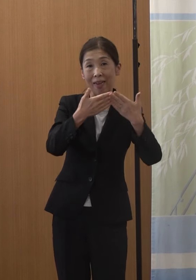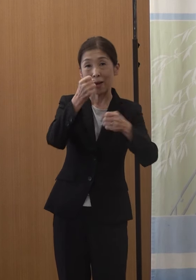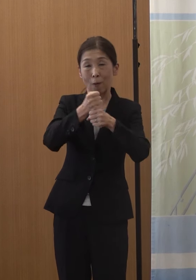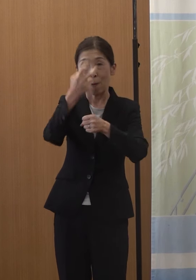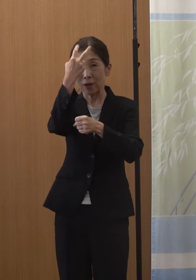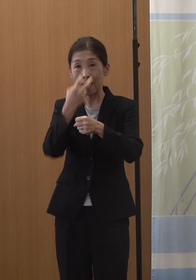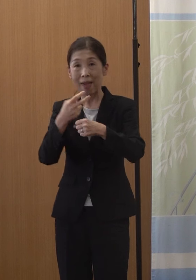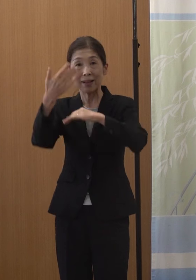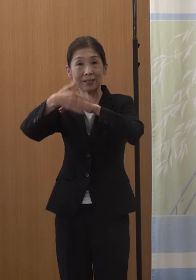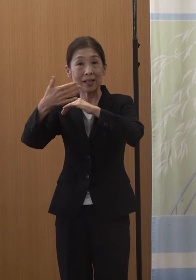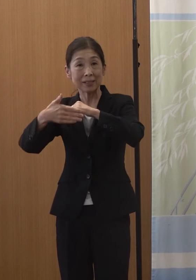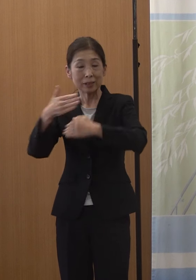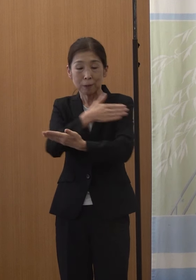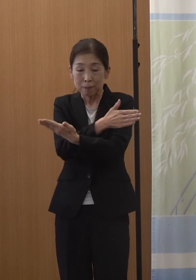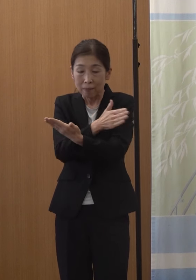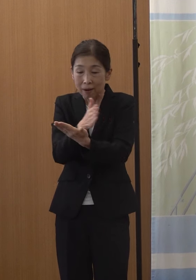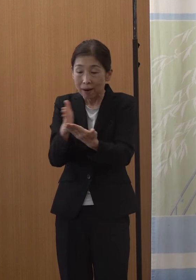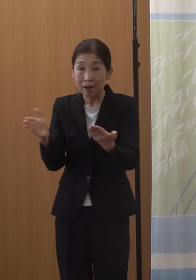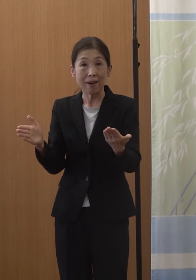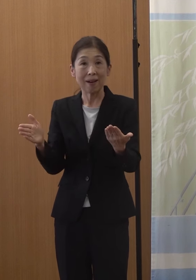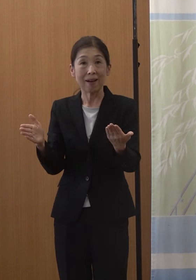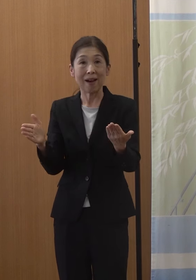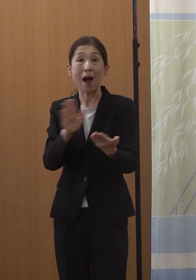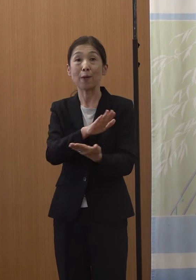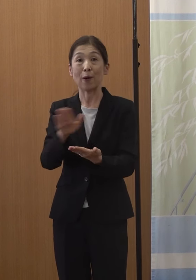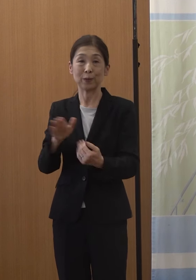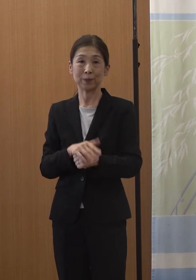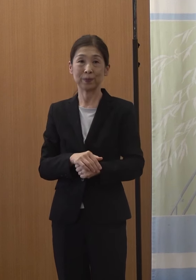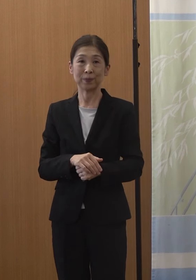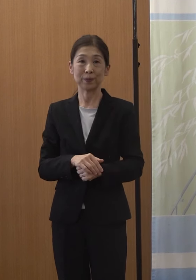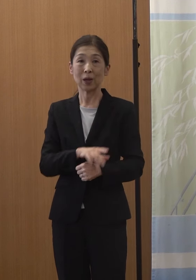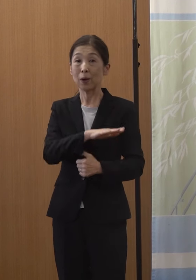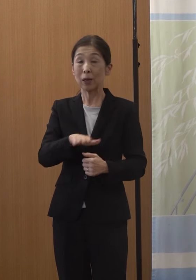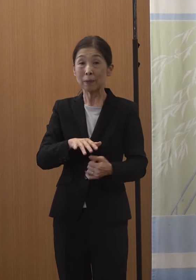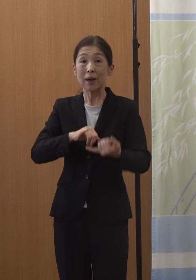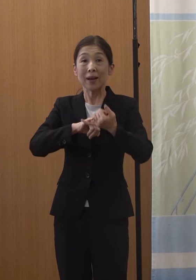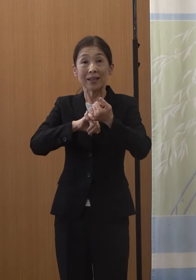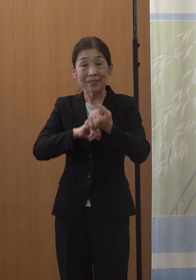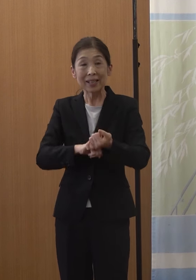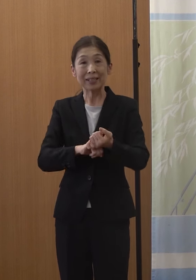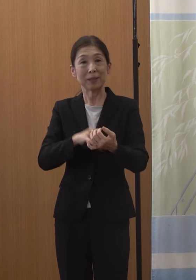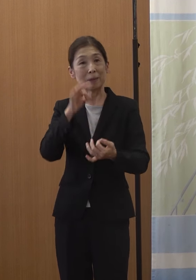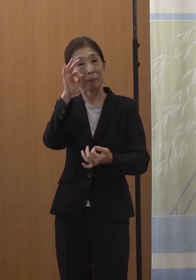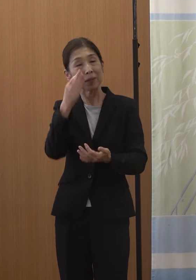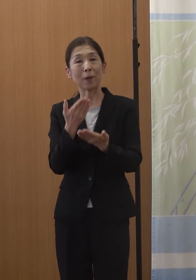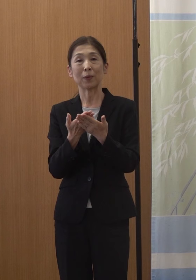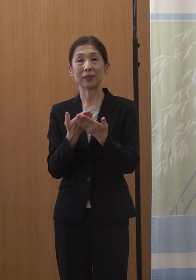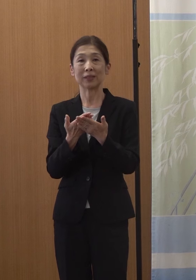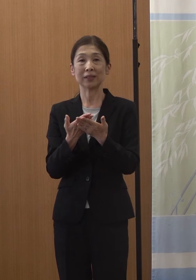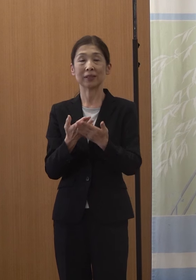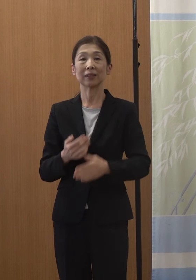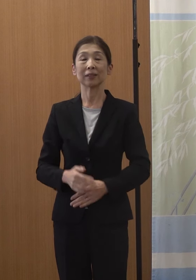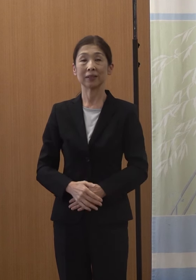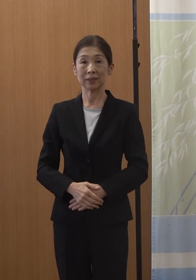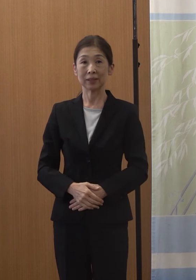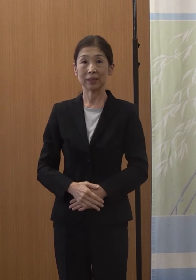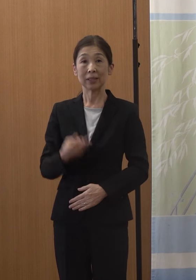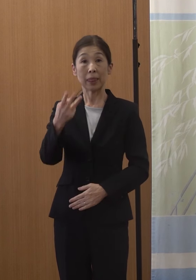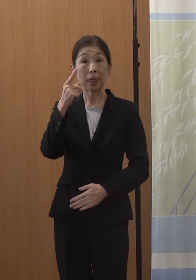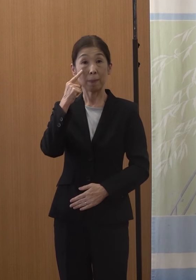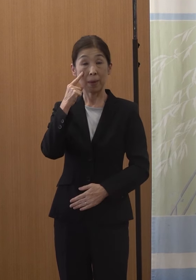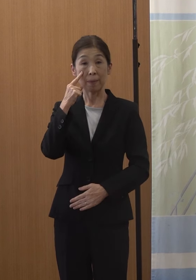真など幅広い分野の出品であります。こちらもぜひ足を運んでいただけたらと思います。3点